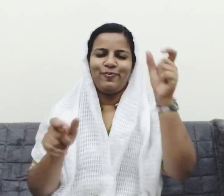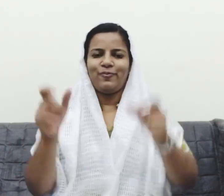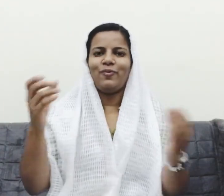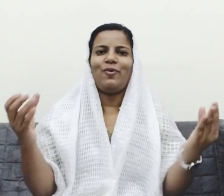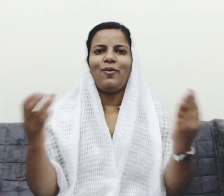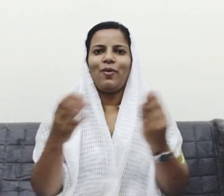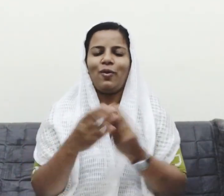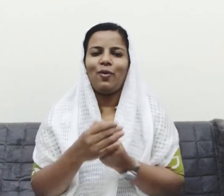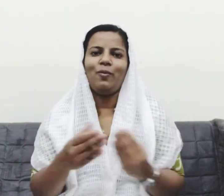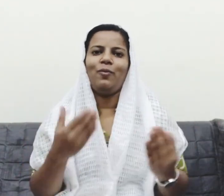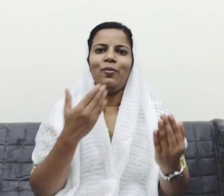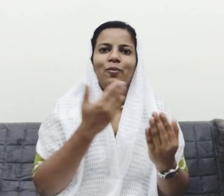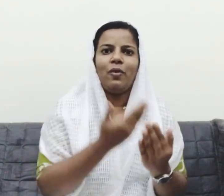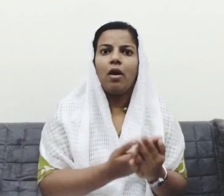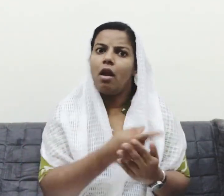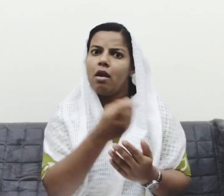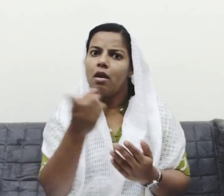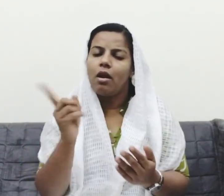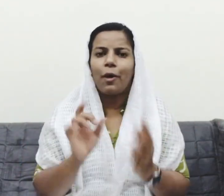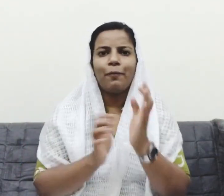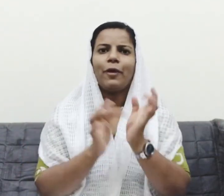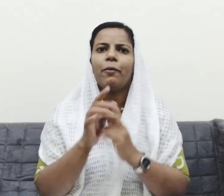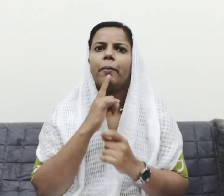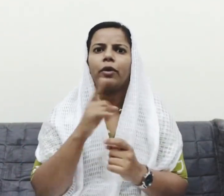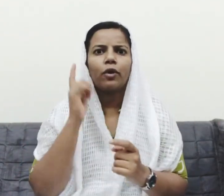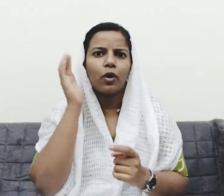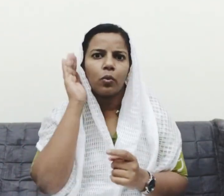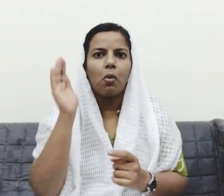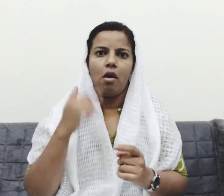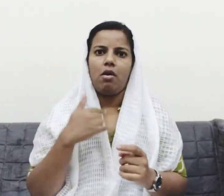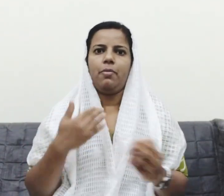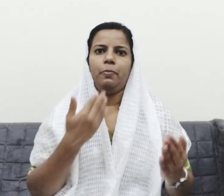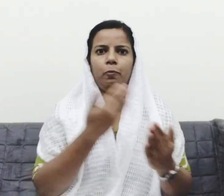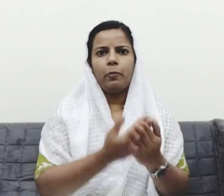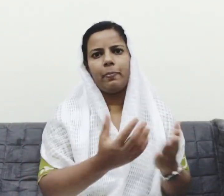പുരുഷന്മാർ, ഇവരെല്ലാവരും ഒരേ ദൈവശബ്ദം കേട്ടവരാ, ഒരേ വാഗ്ദത്തത്തിന്റെ അവകാശികളാ,